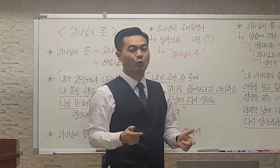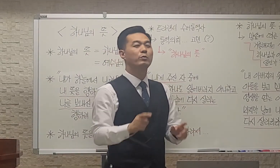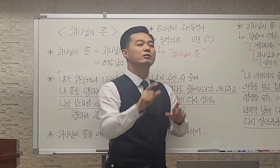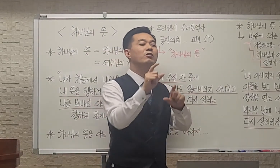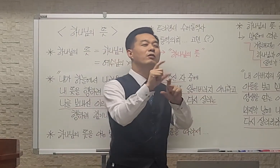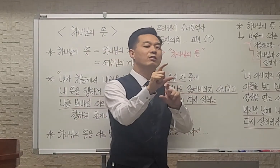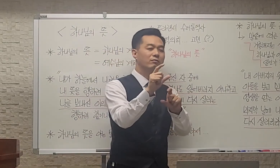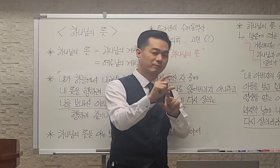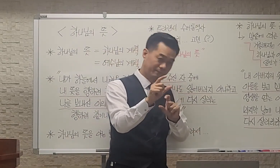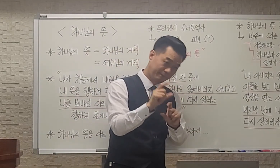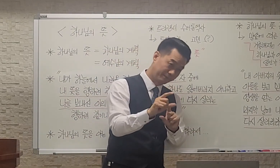고민스러워요.